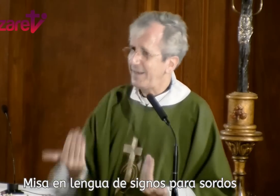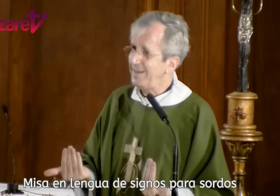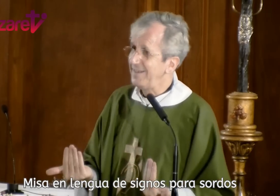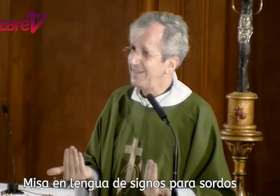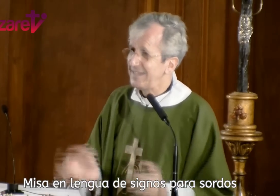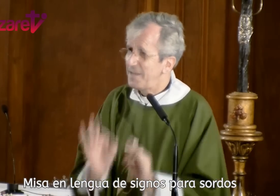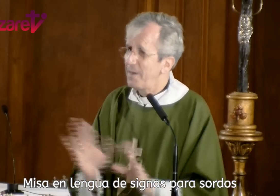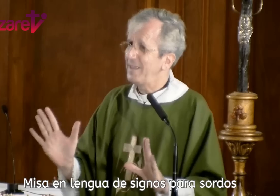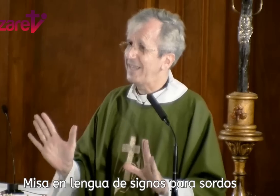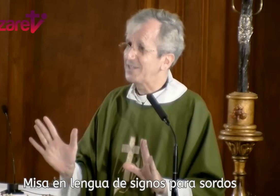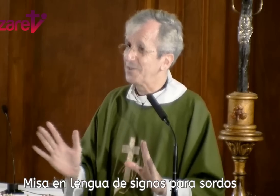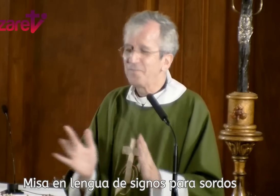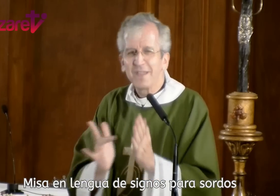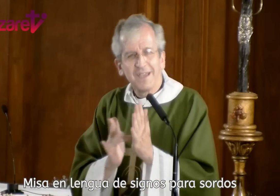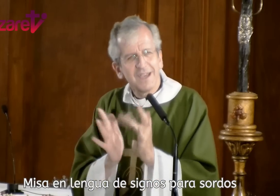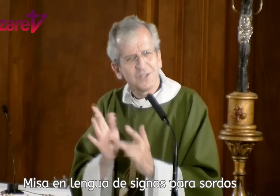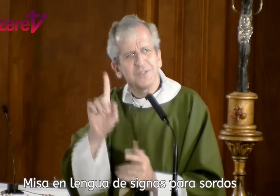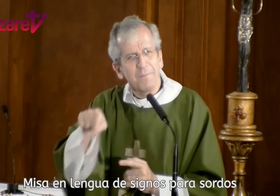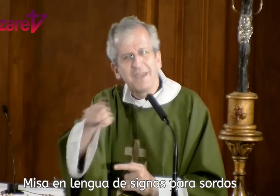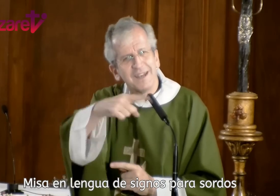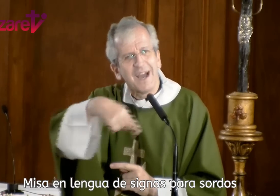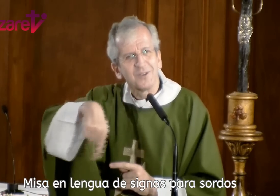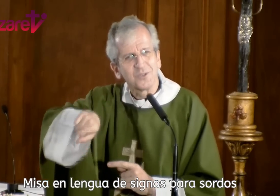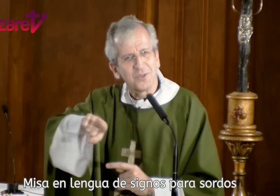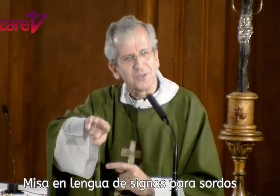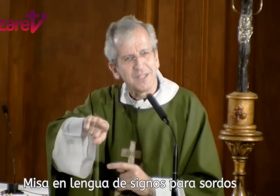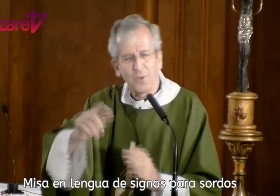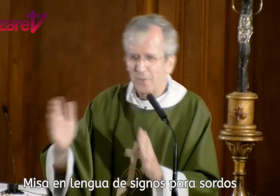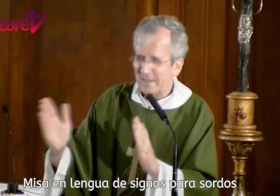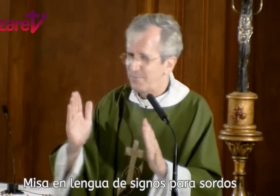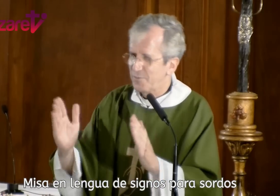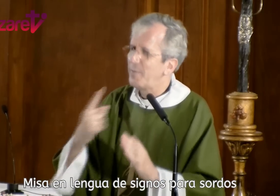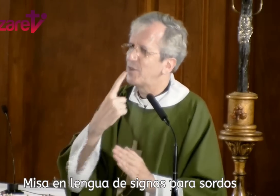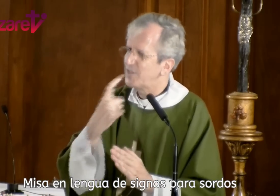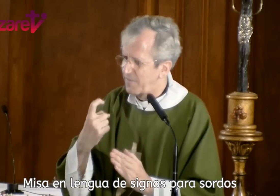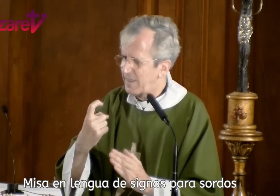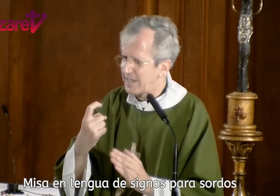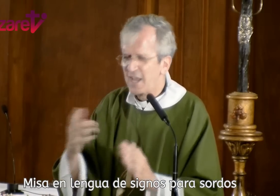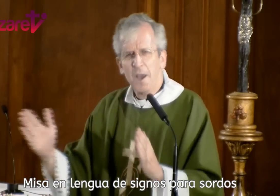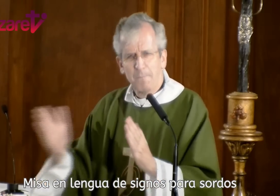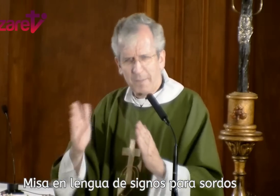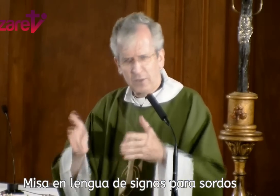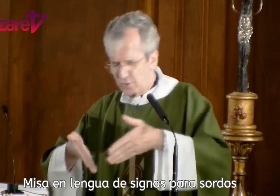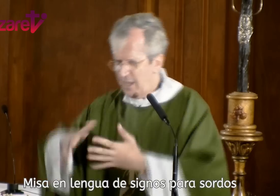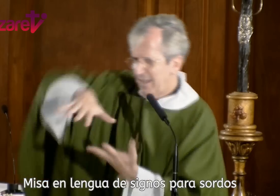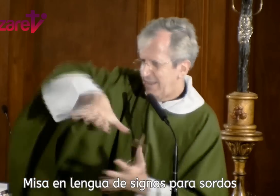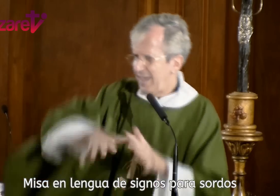ven, simplemente esto. Jesús también a nosotros, cuando pasamos momentos difíciles, momentos